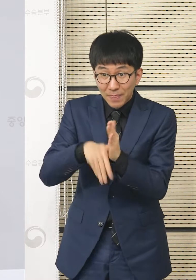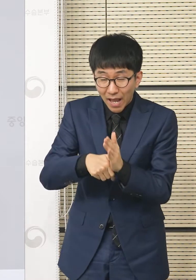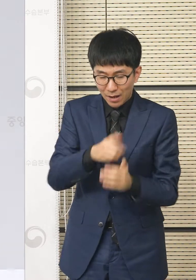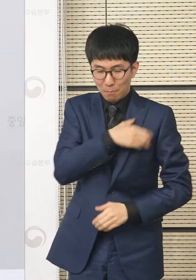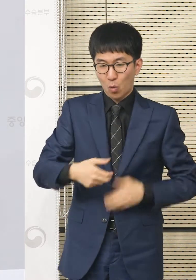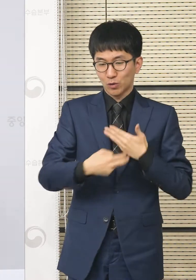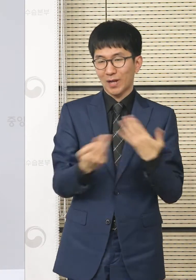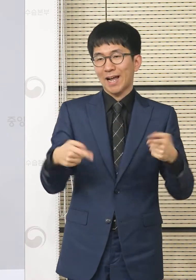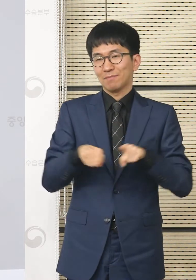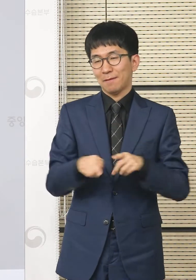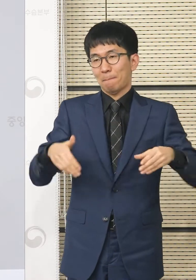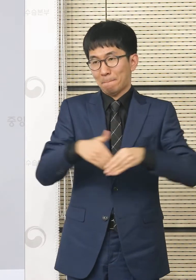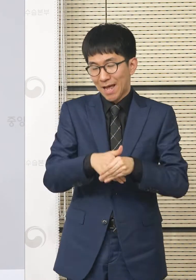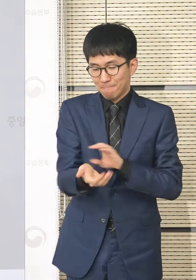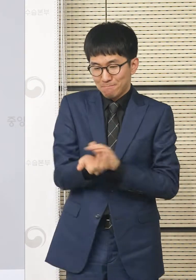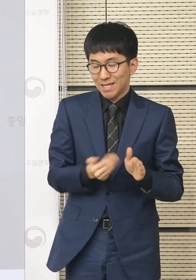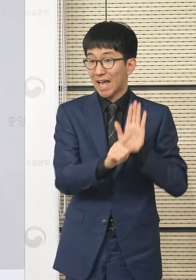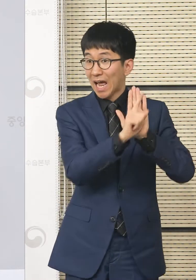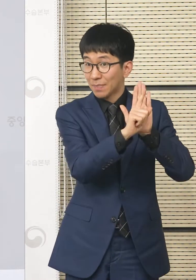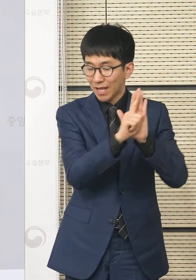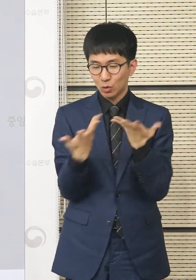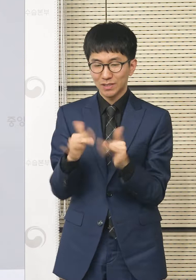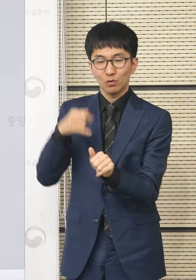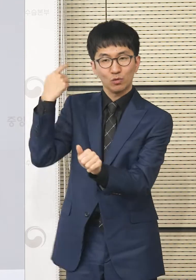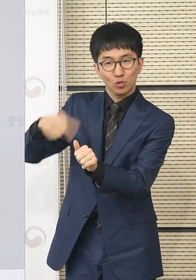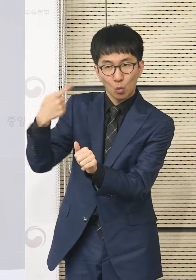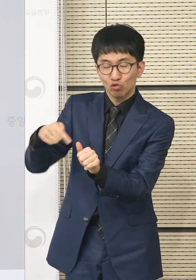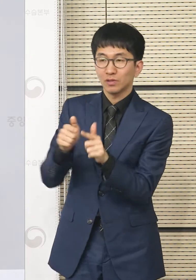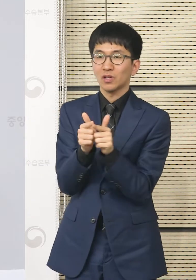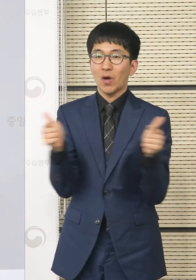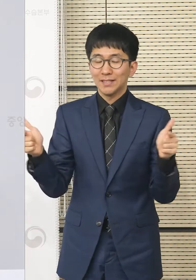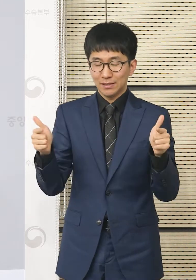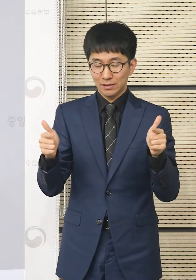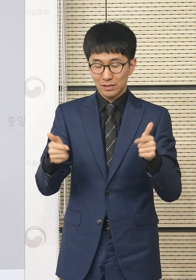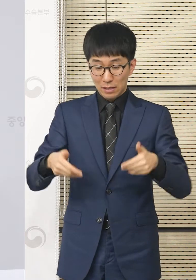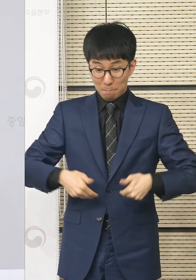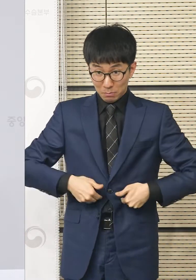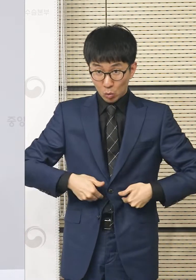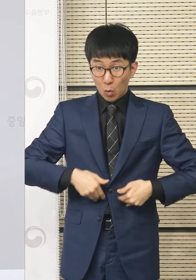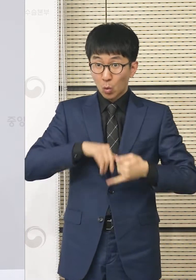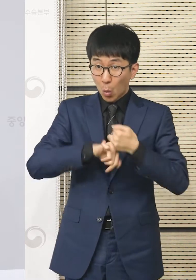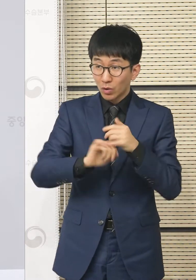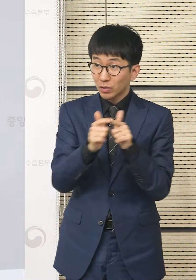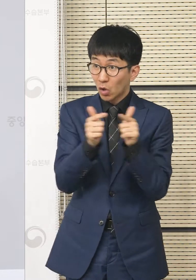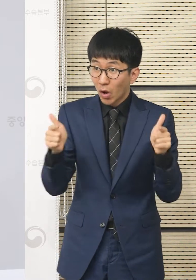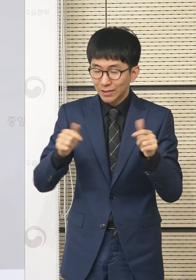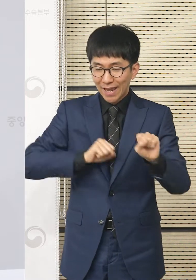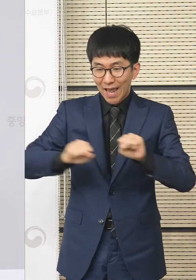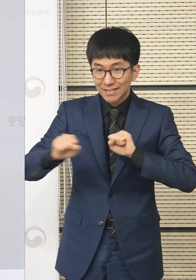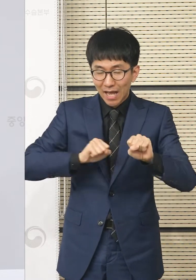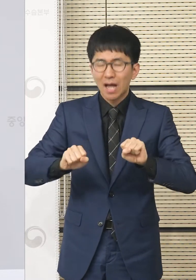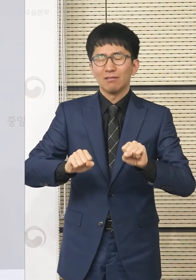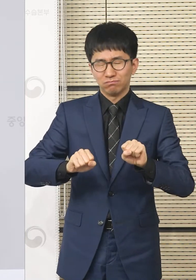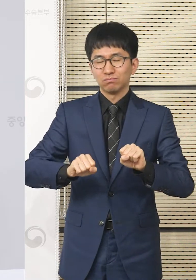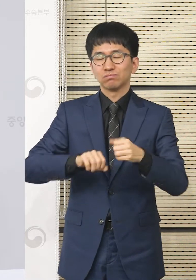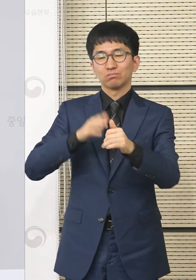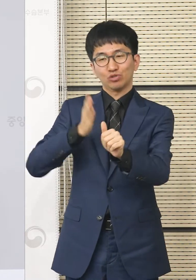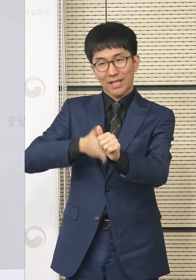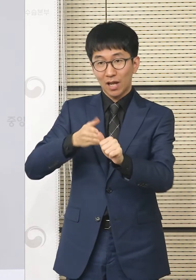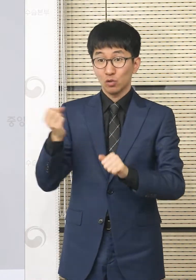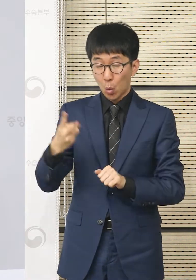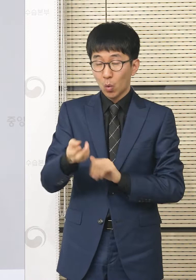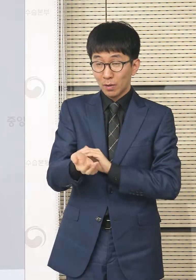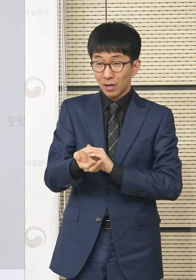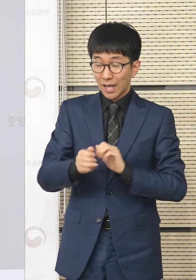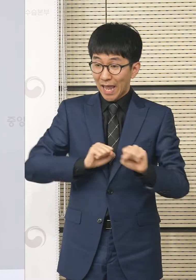사전에 핫라인을 갖추고 사전 안내, 직원 교육 등 사전에 필요한 방역조치를 취하고 진행에